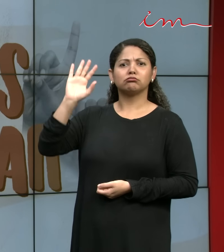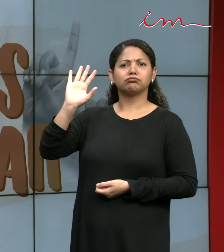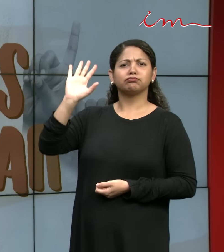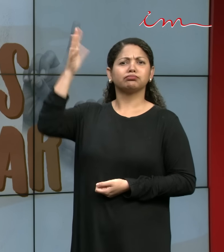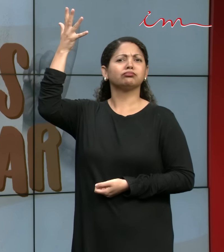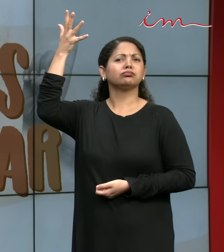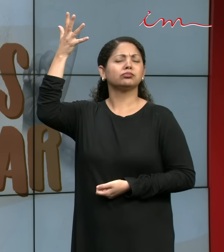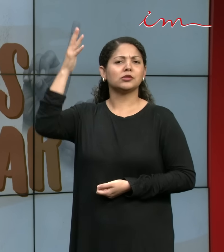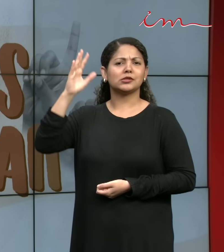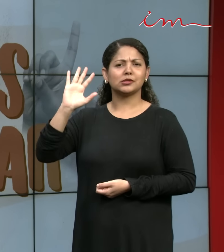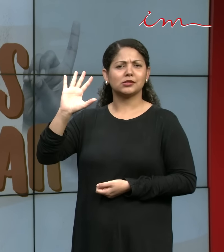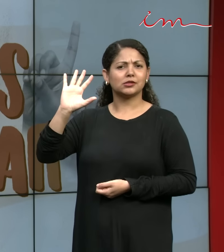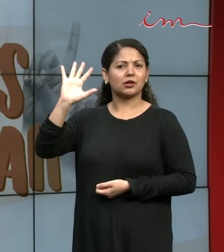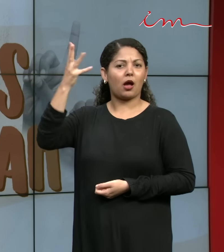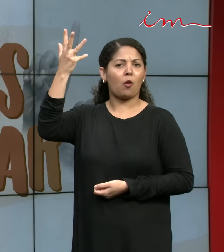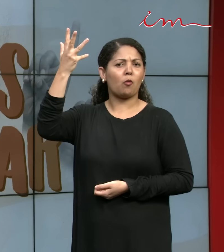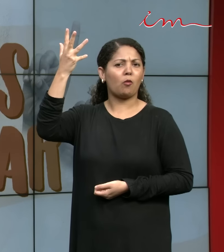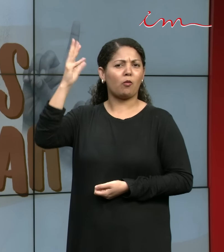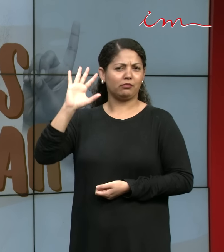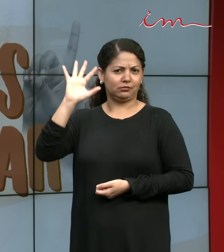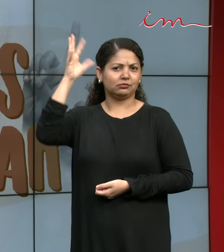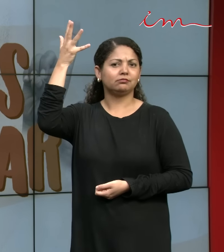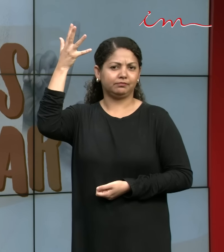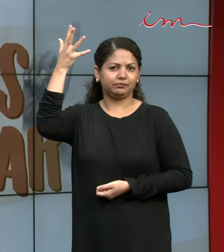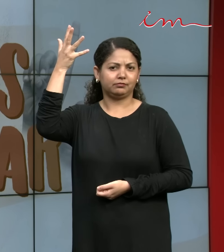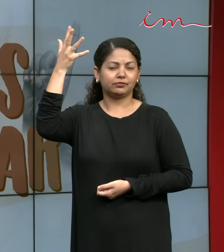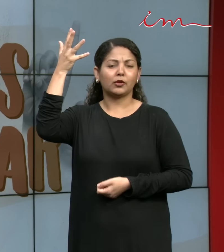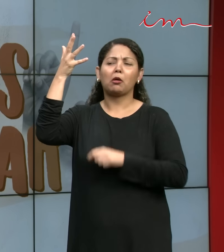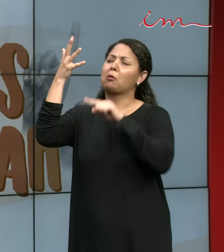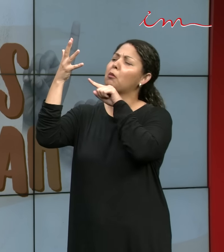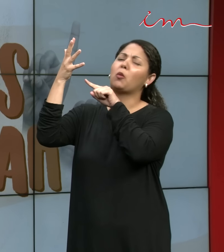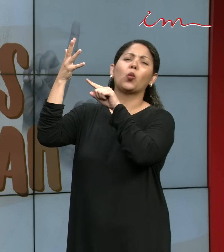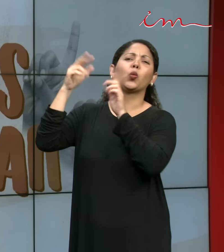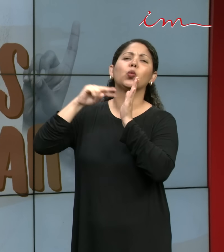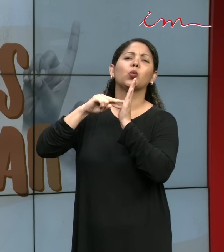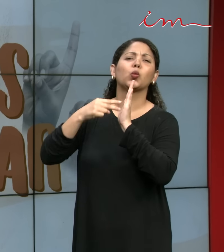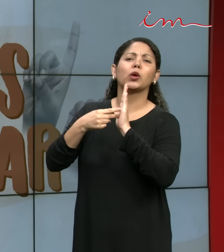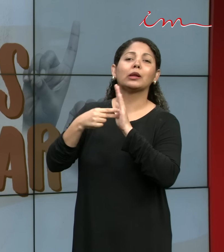diferente. Ó, um sinal de acontecimento, que aconteceu algo.